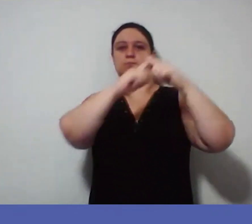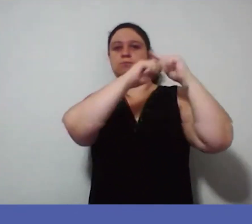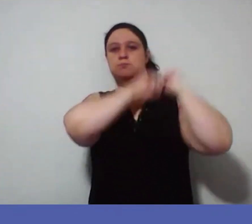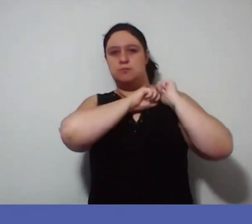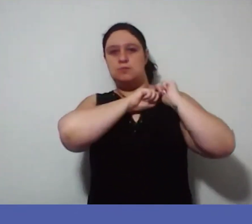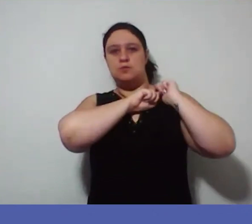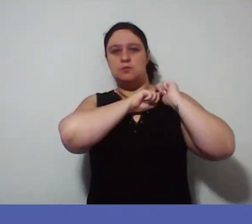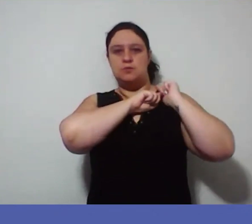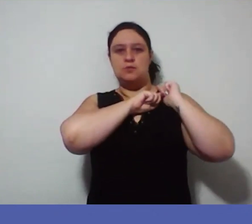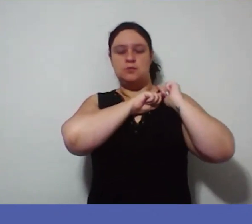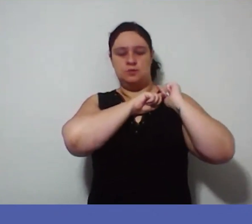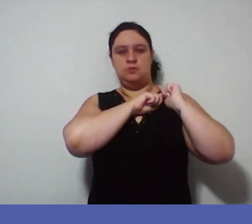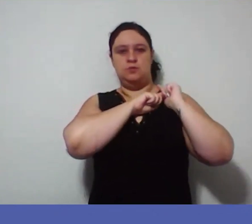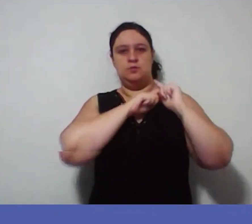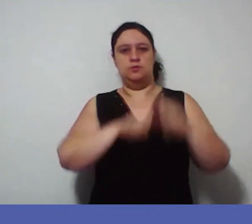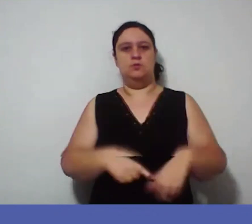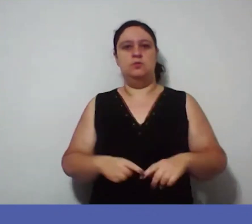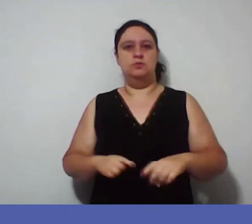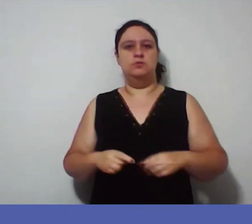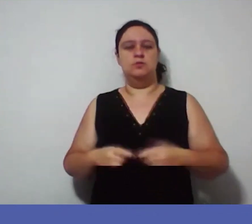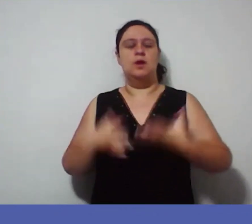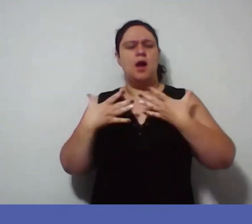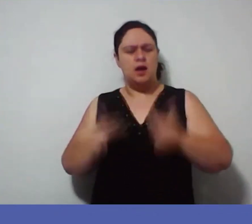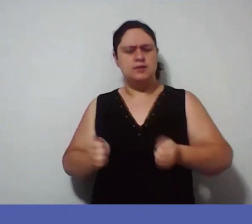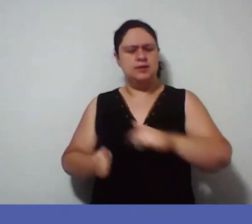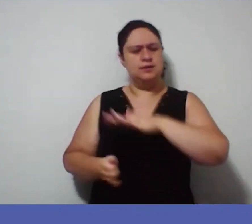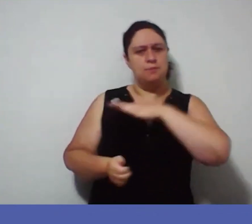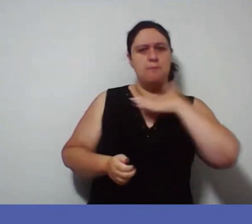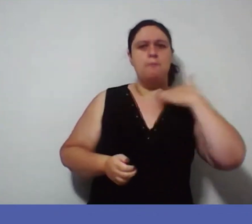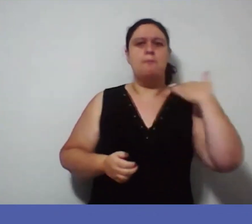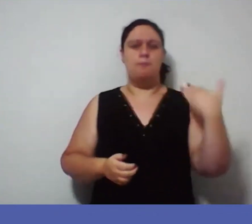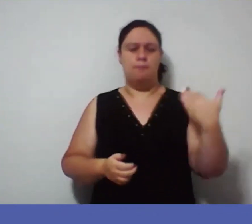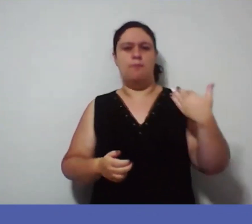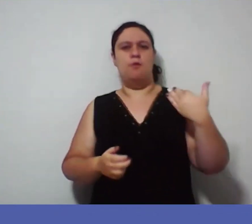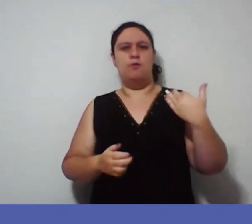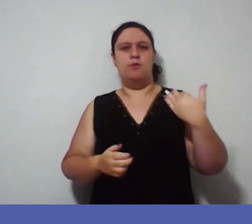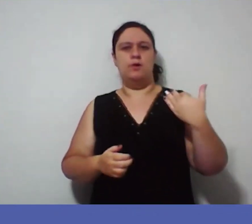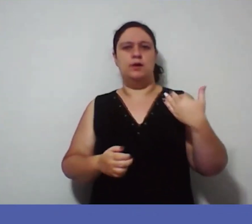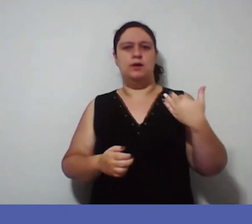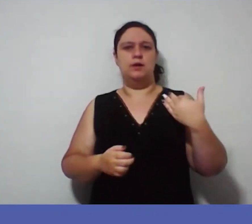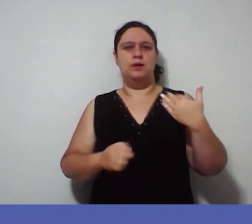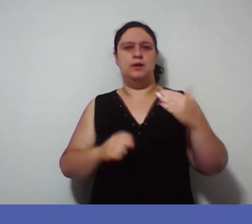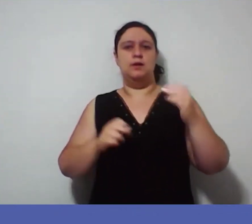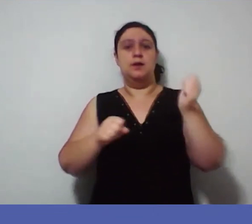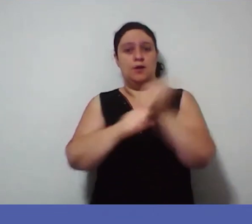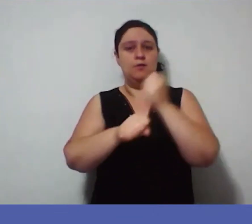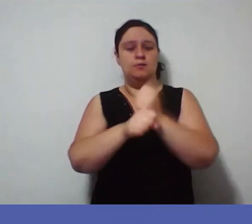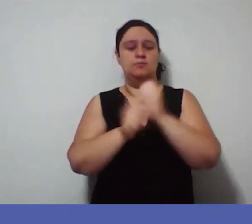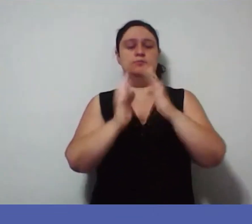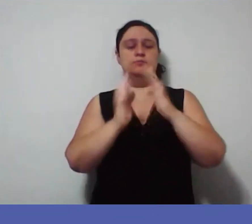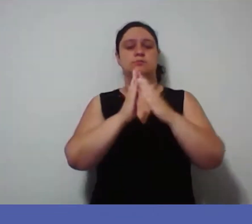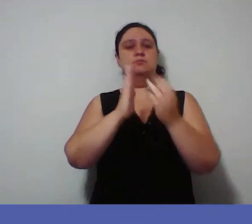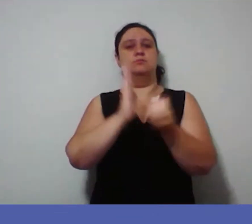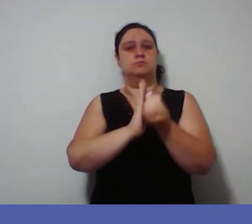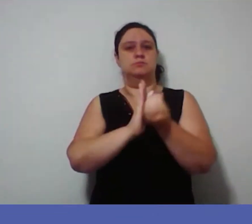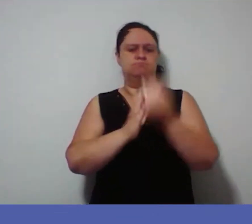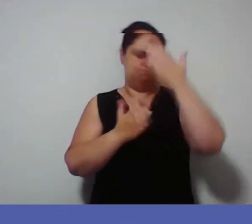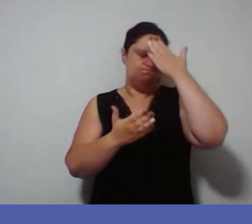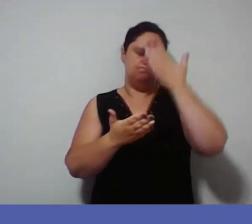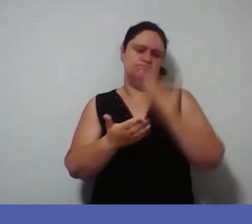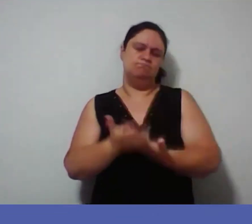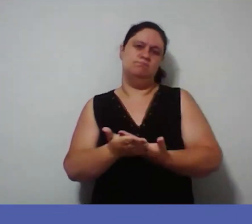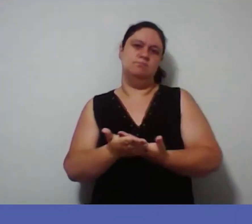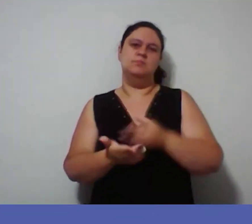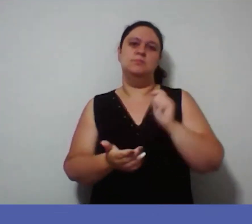dispostos a morrer, para que a igreja possa ser edificada. Eu creio que assim, logo o